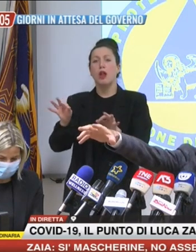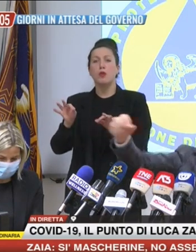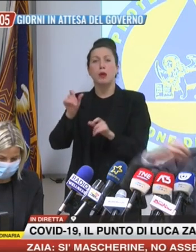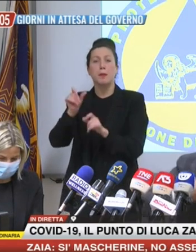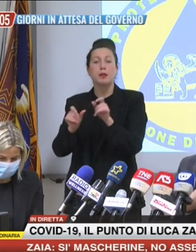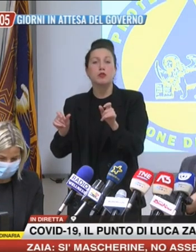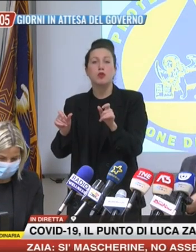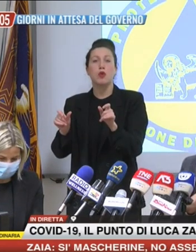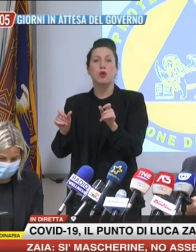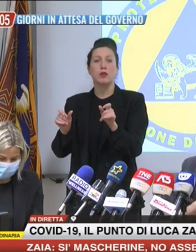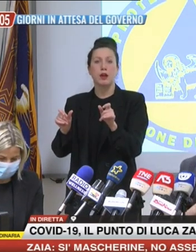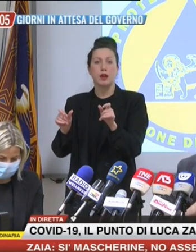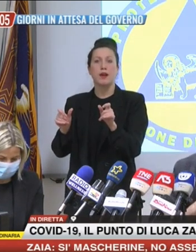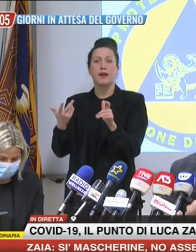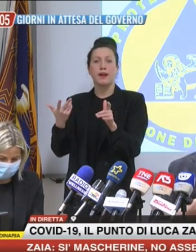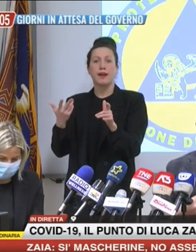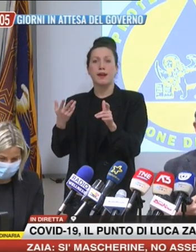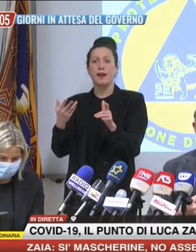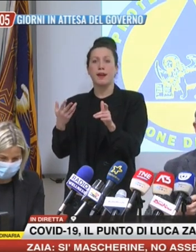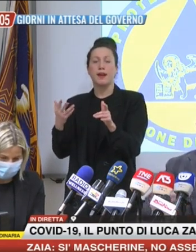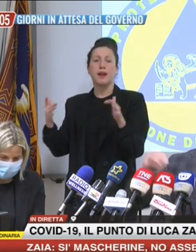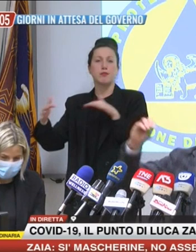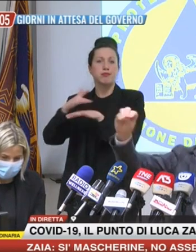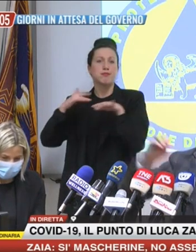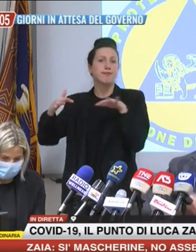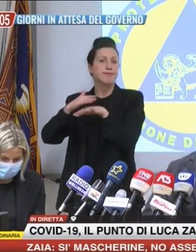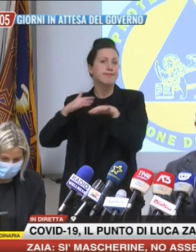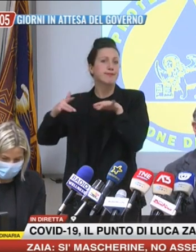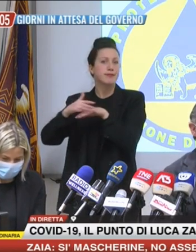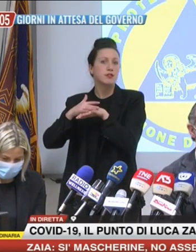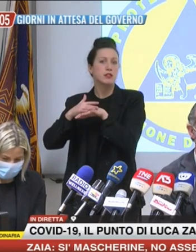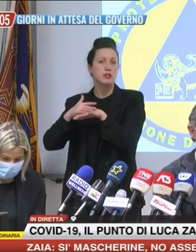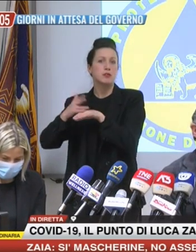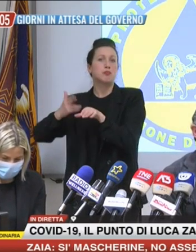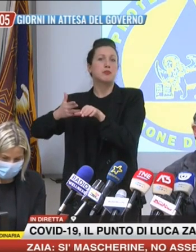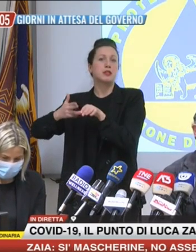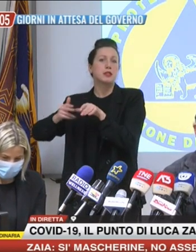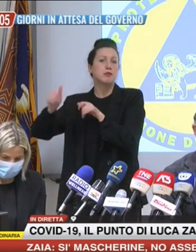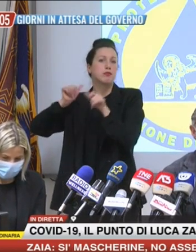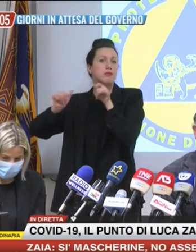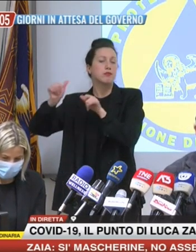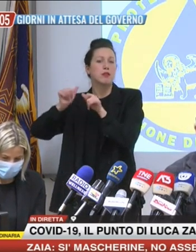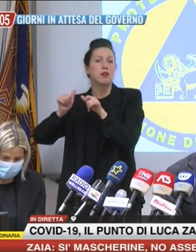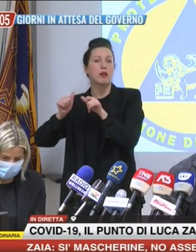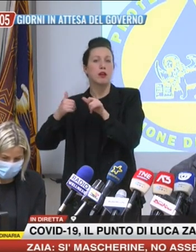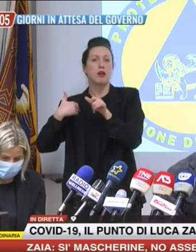bere lo spritz, hai messo in ginocchio la mia attività che non vive di spritz, ma magari vendo abbigliamento e mi ritrovo i confini comunali